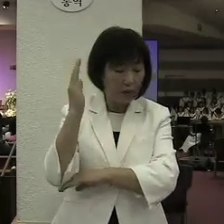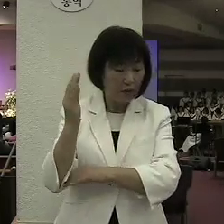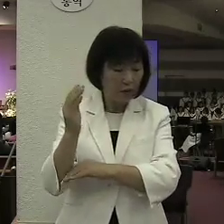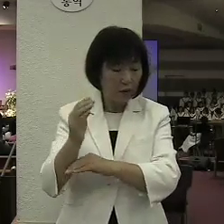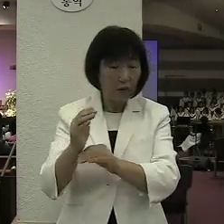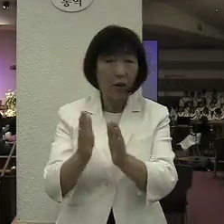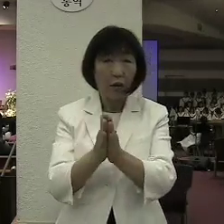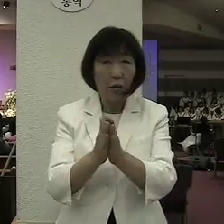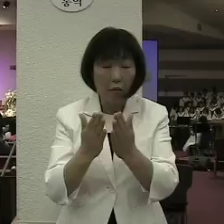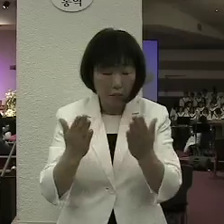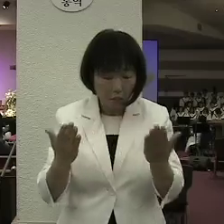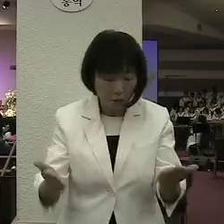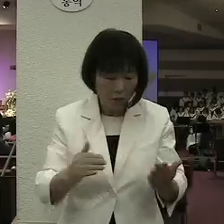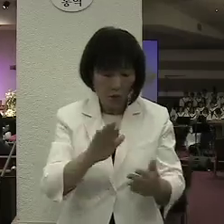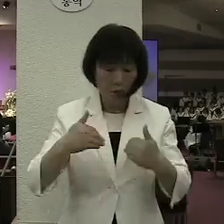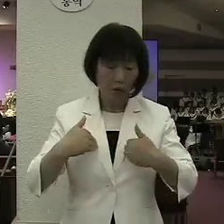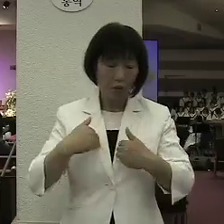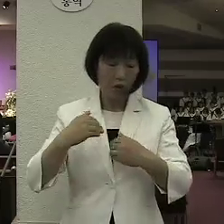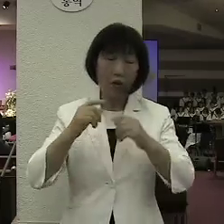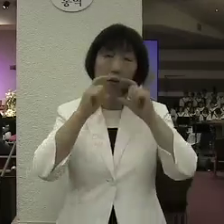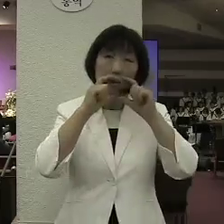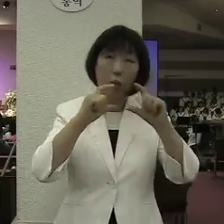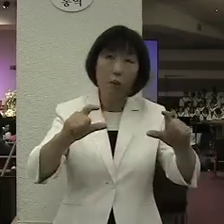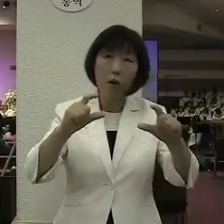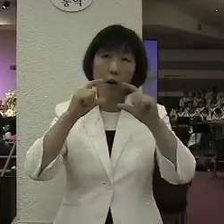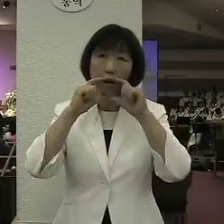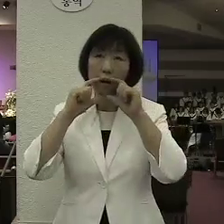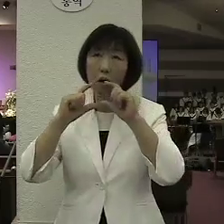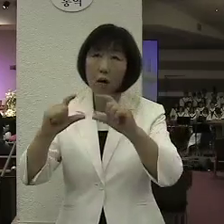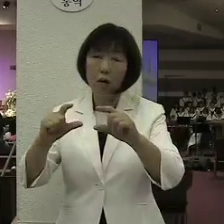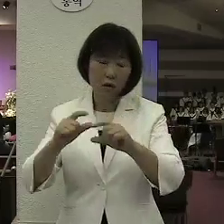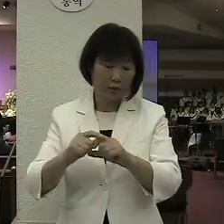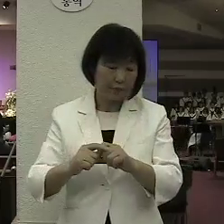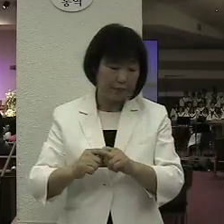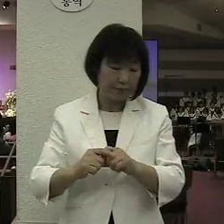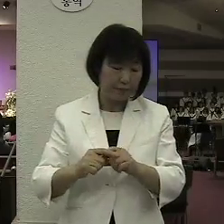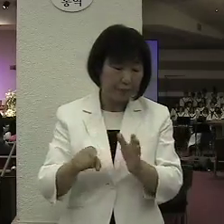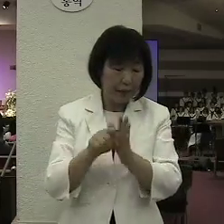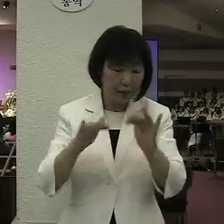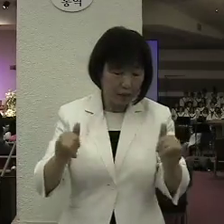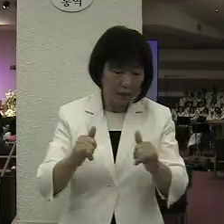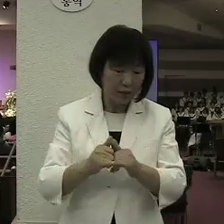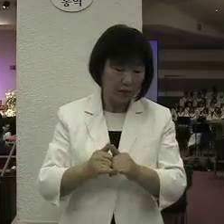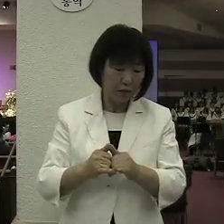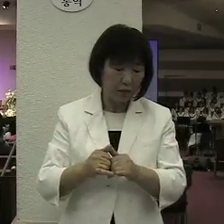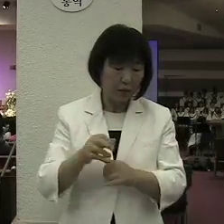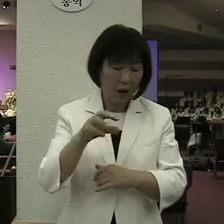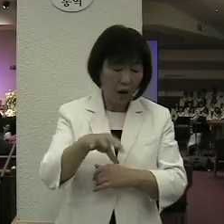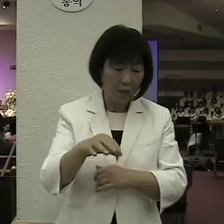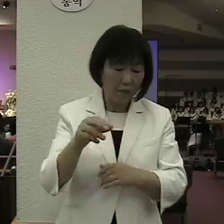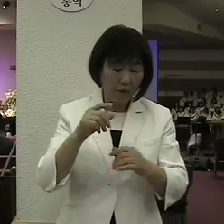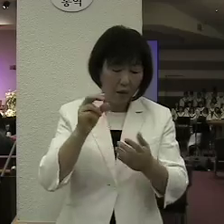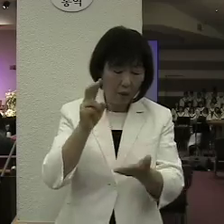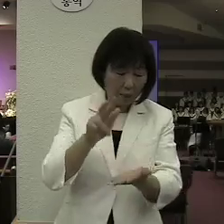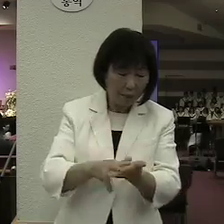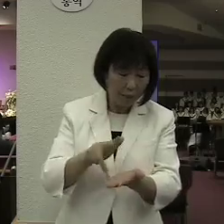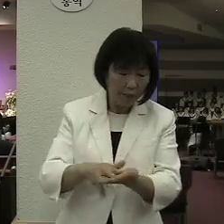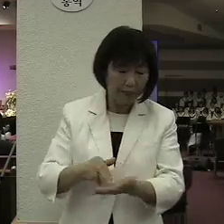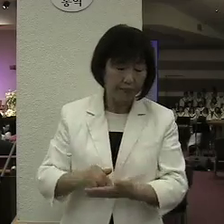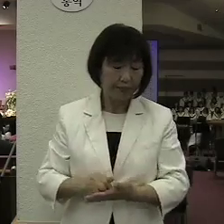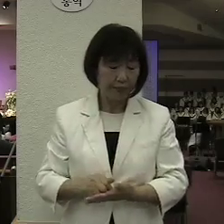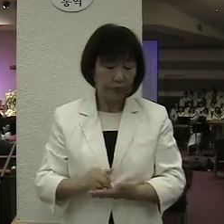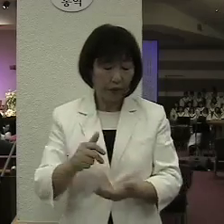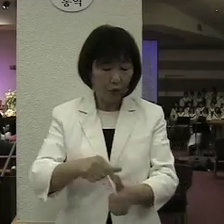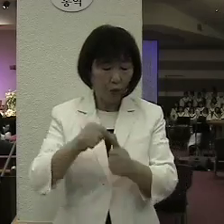엎드리는 게 아니라 여기 말씀을 보니까 각각 검은 고와 향이 가득한 금 대접을 가졌으니 이 향은